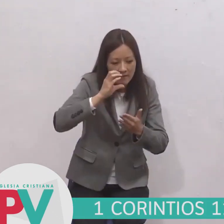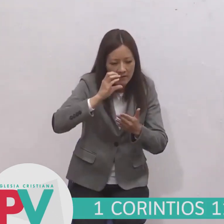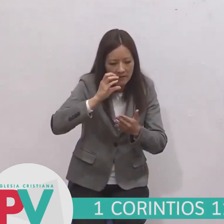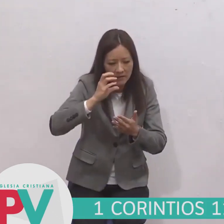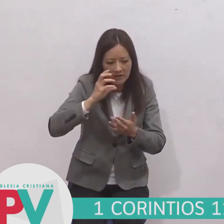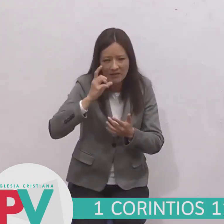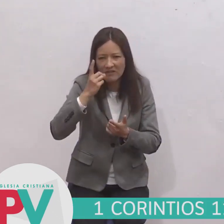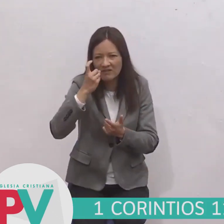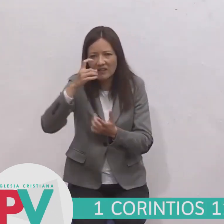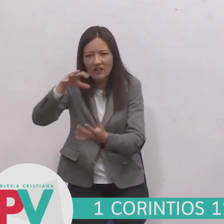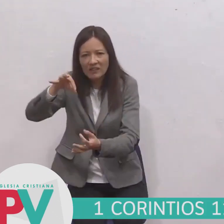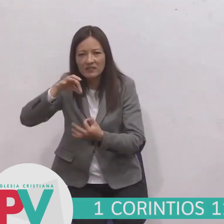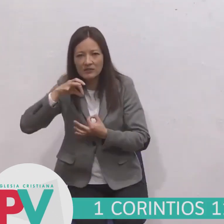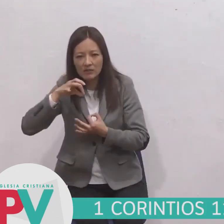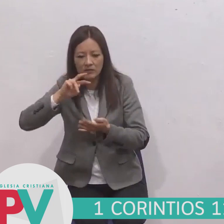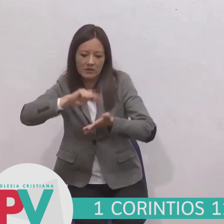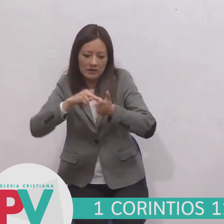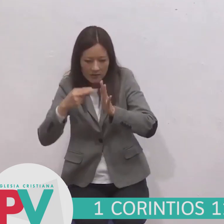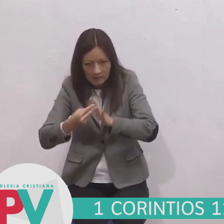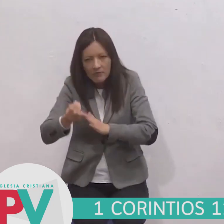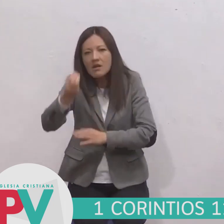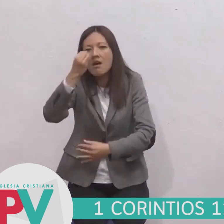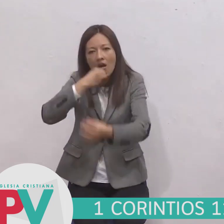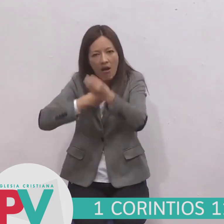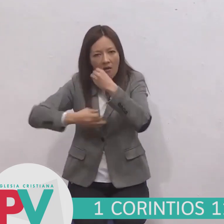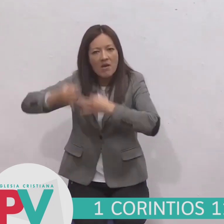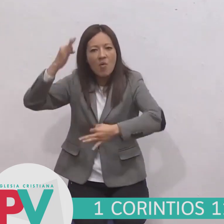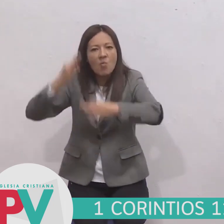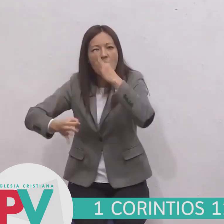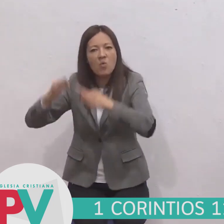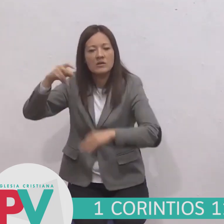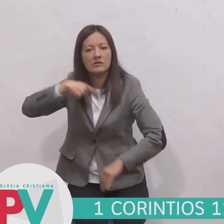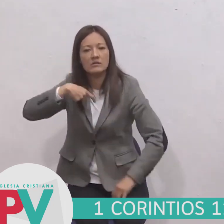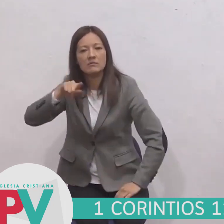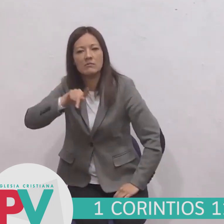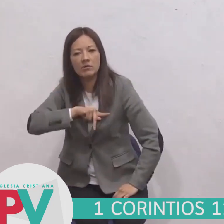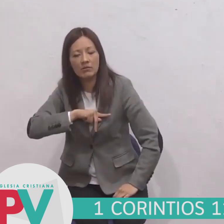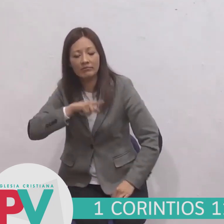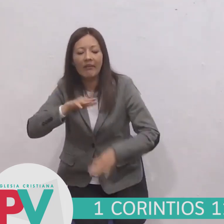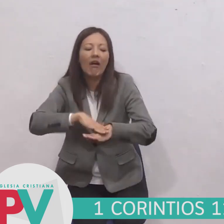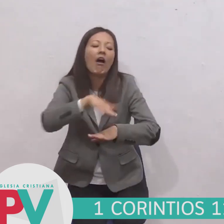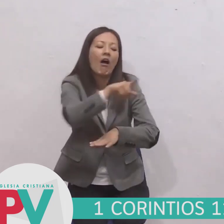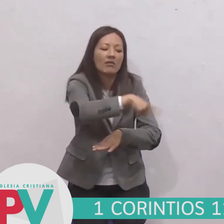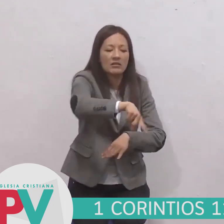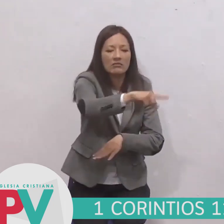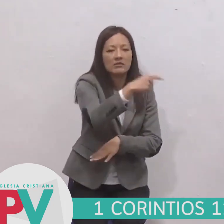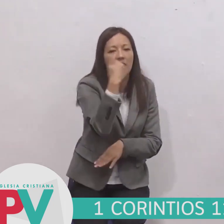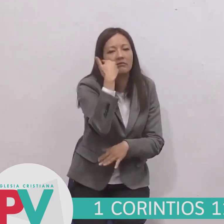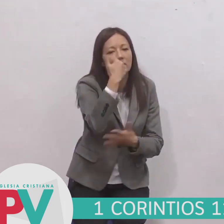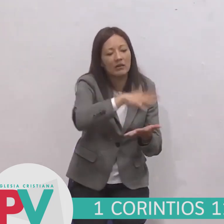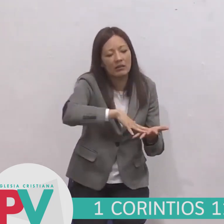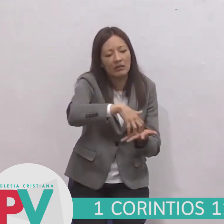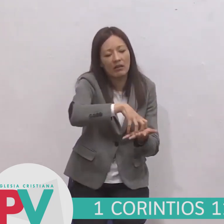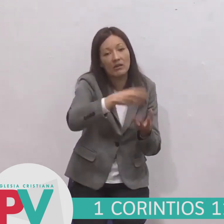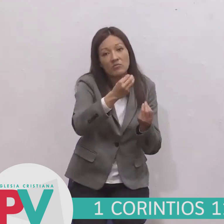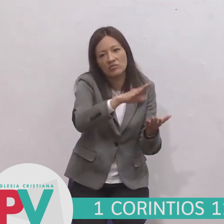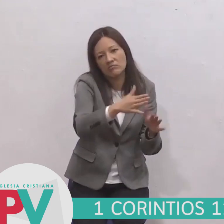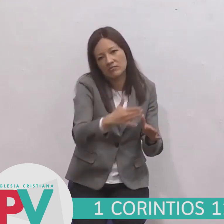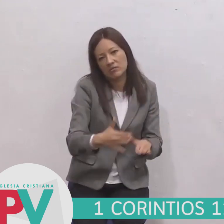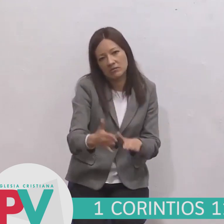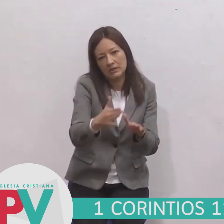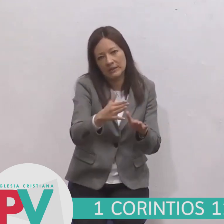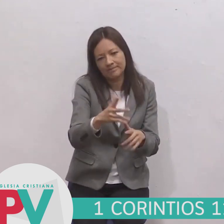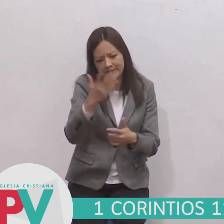del Señor, juicio come y bebe para sí. Por lo cual hay muchos enfermos y debilitados entre vosotros y muchos duermen. Si pues